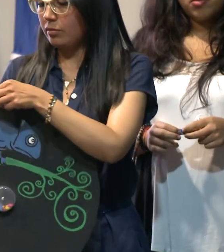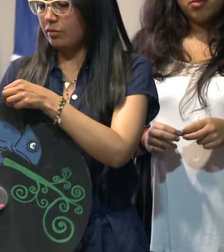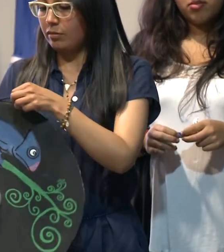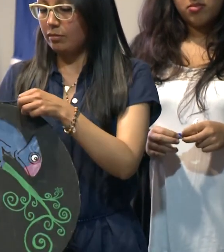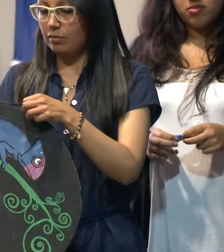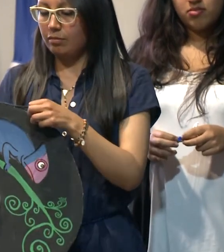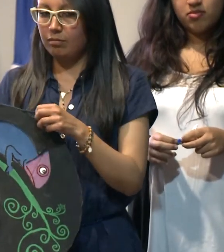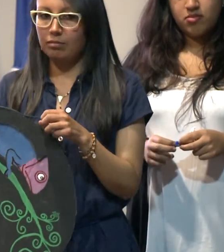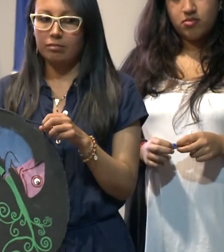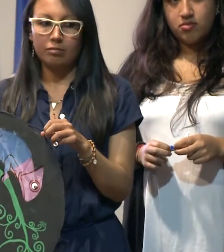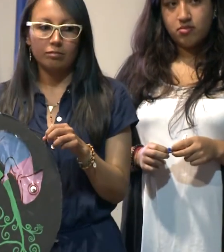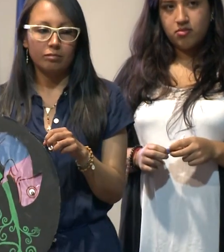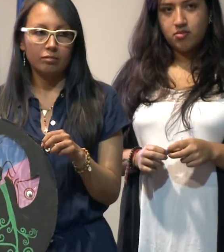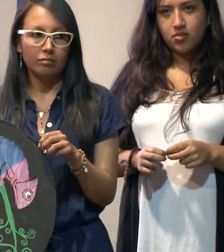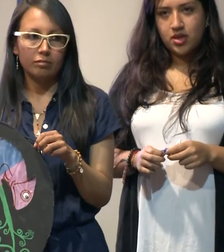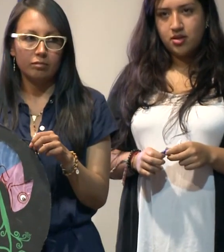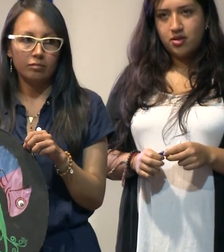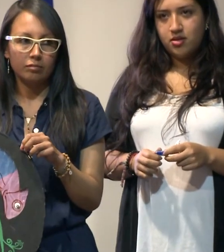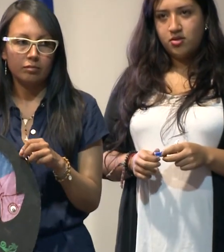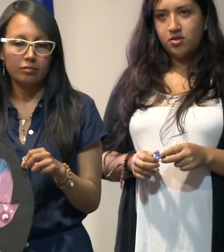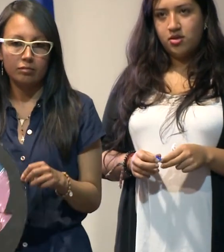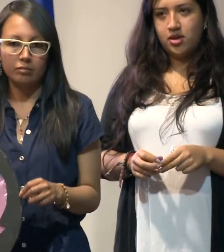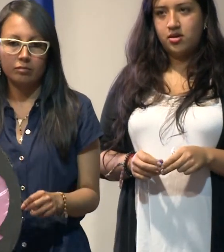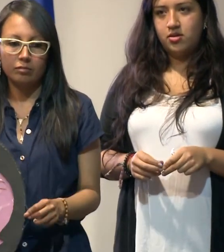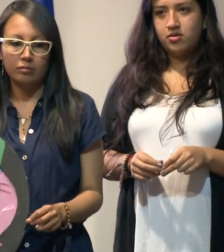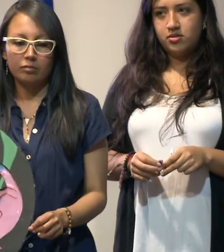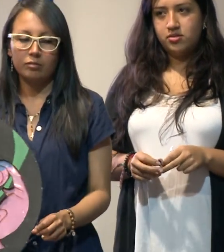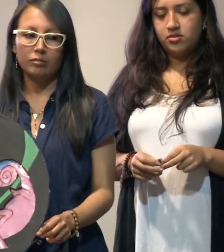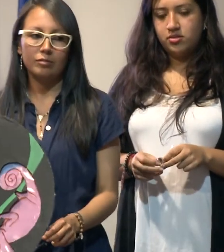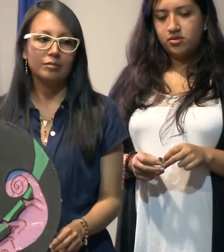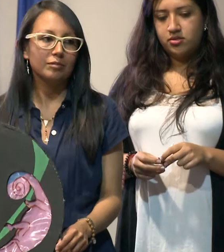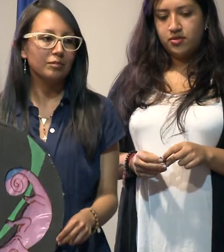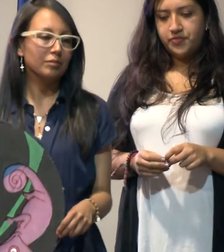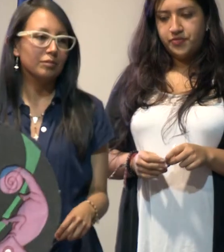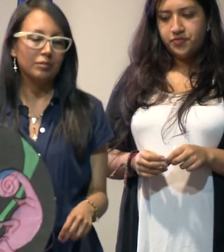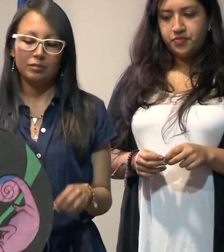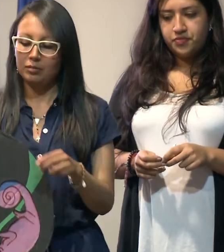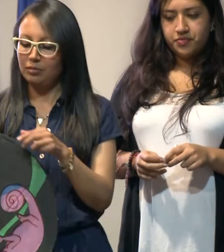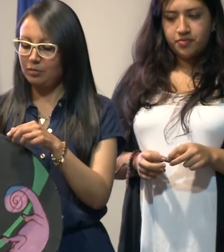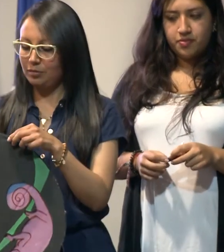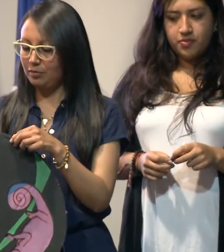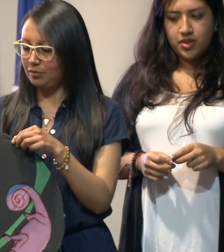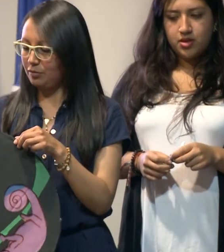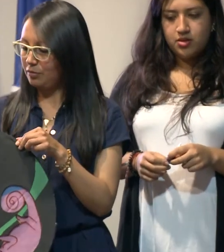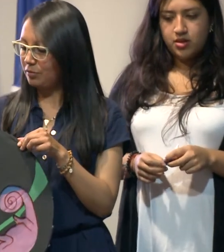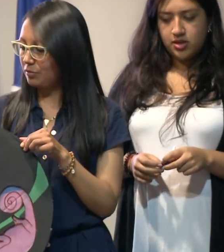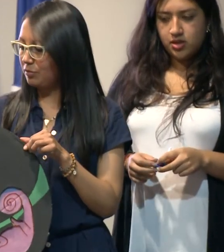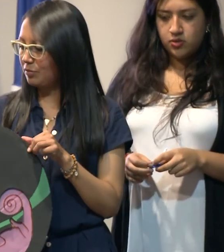cogerlo y con la ayuda de nosotras como de interactuar para darle color